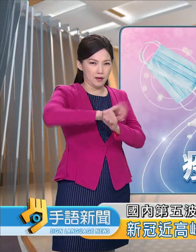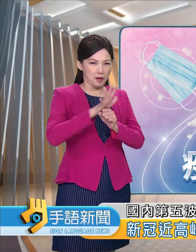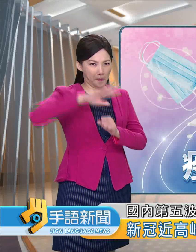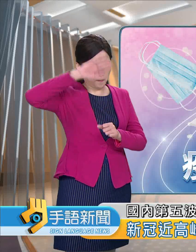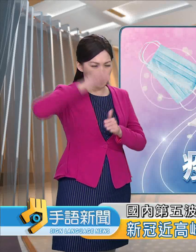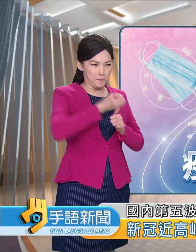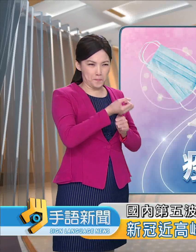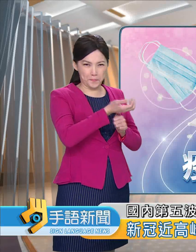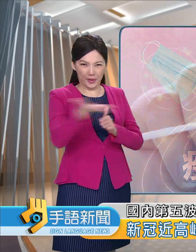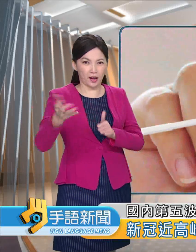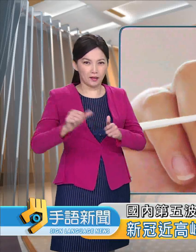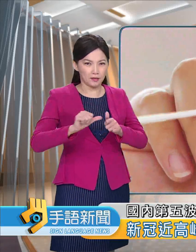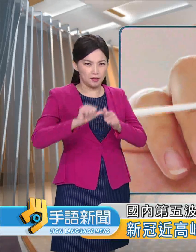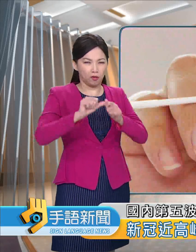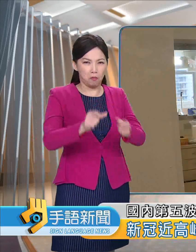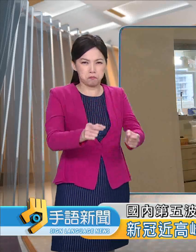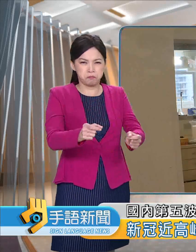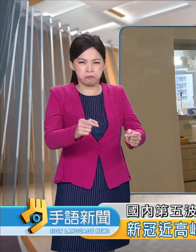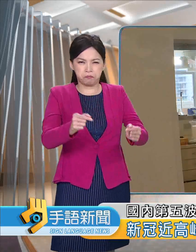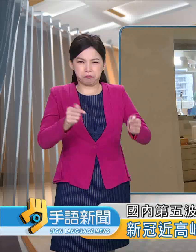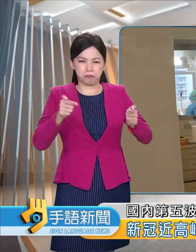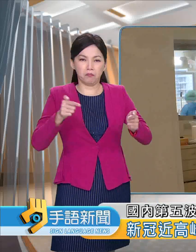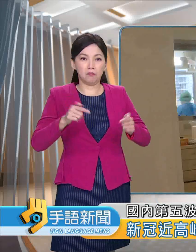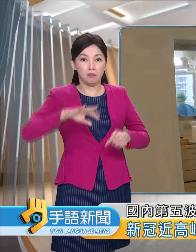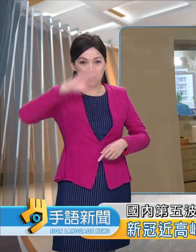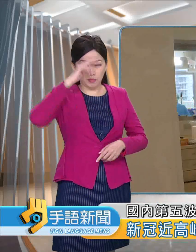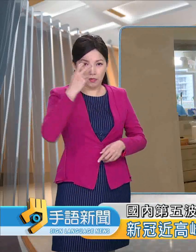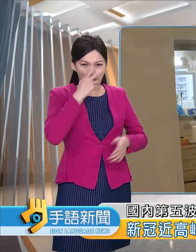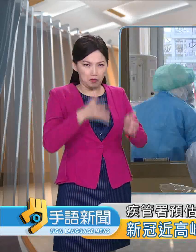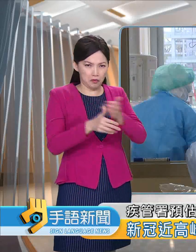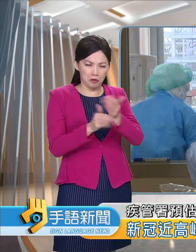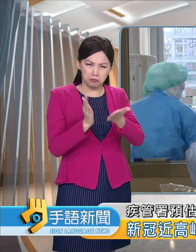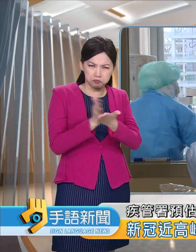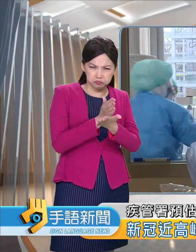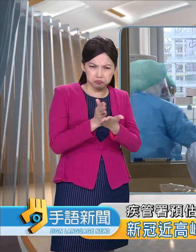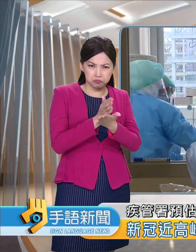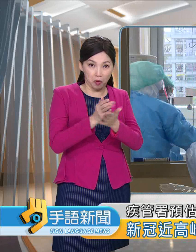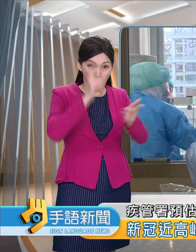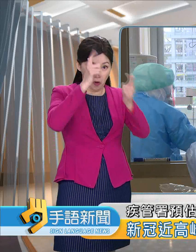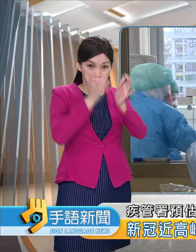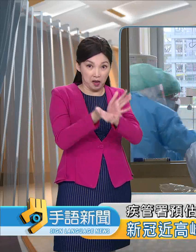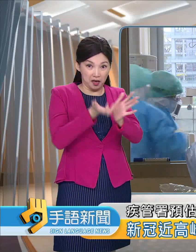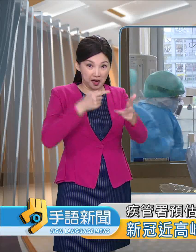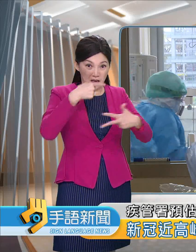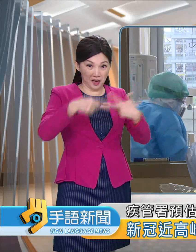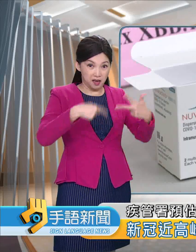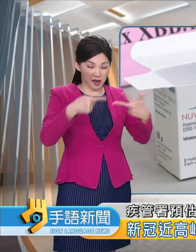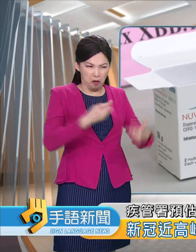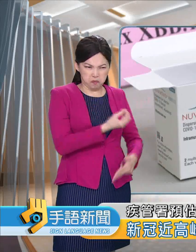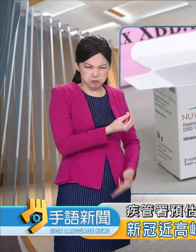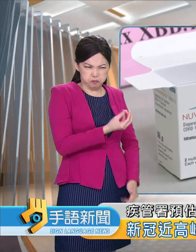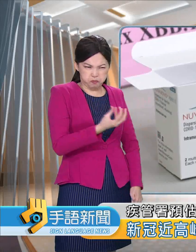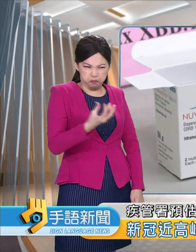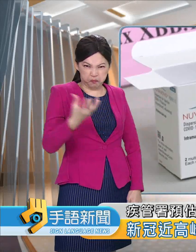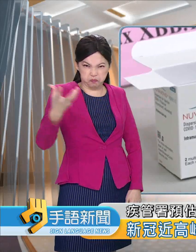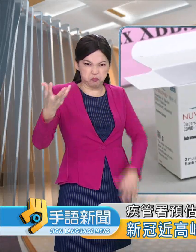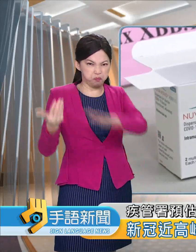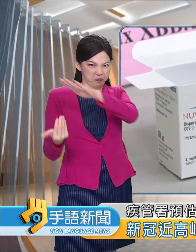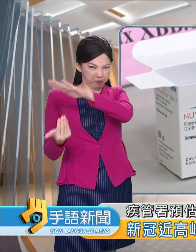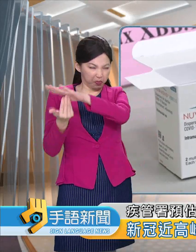国内第五波新冠本土疫情升温，疾管署预估农历春节前一周就会达到